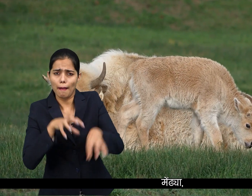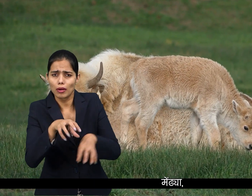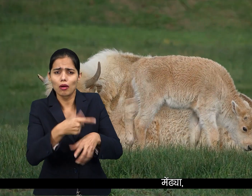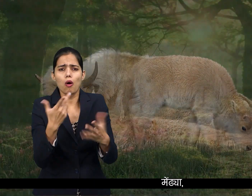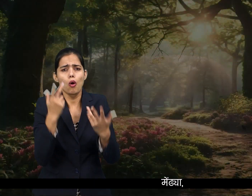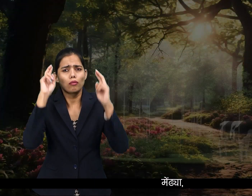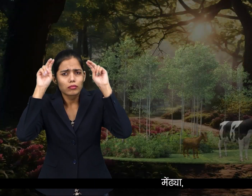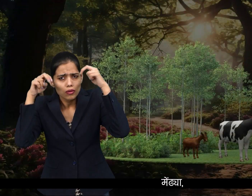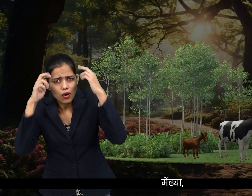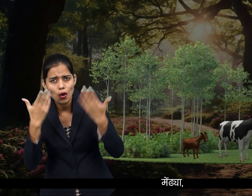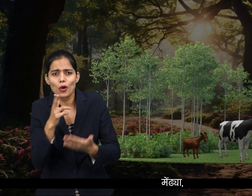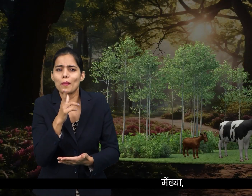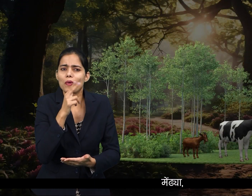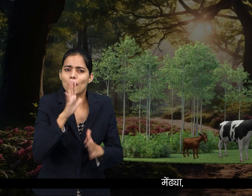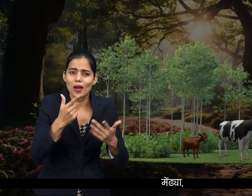मेंढ्या,